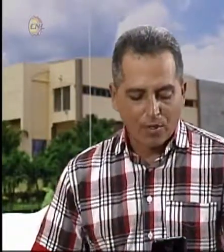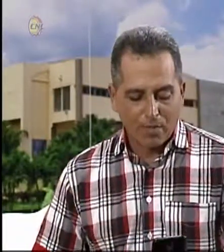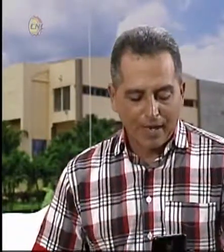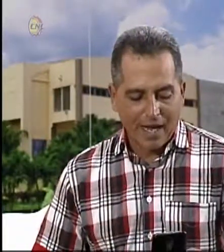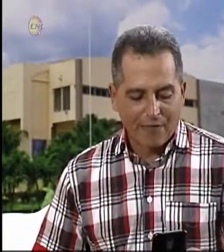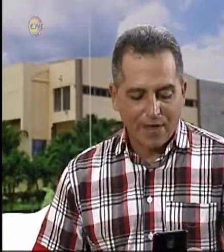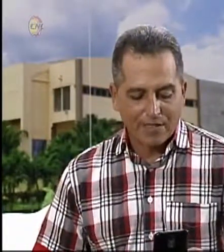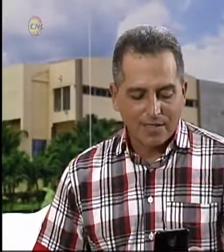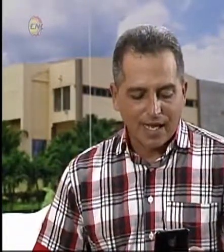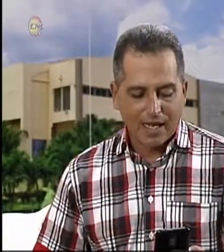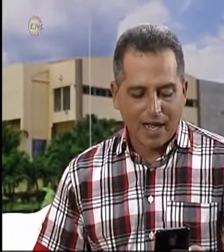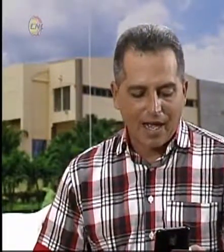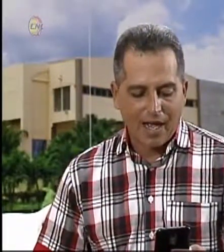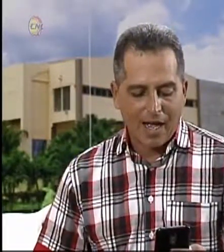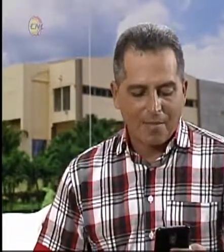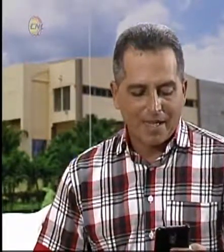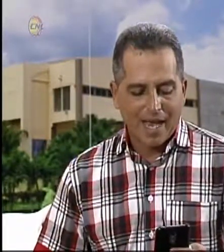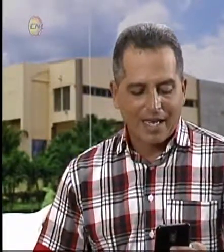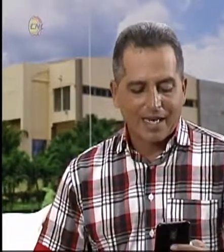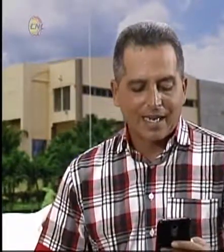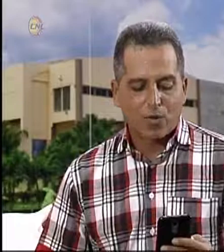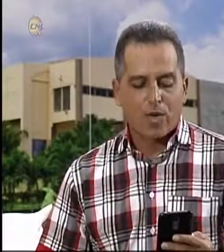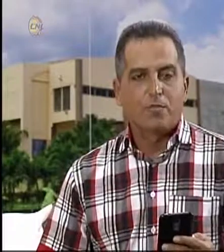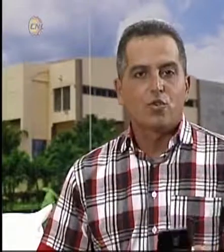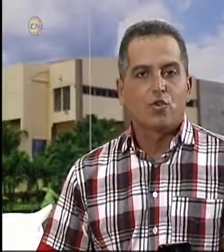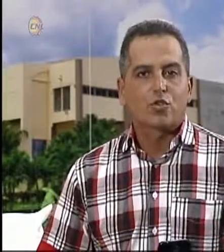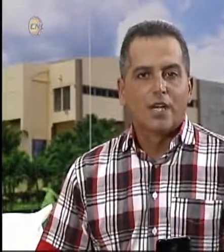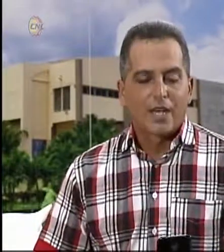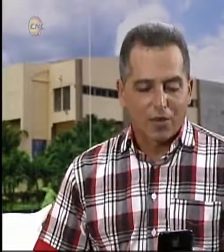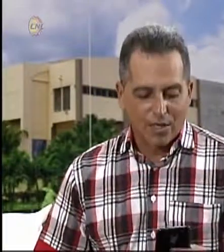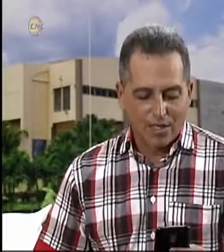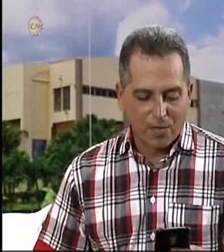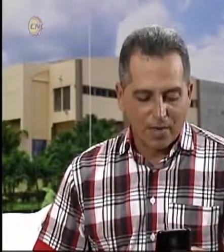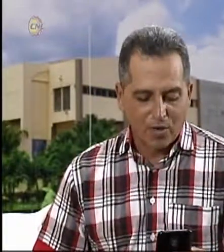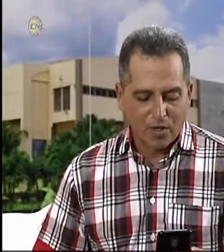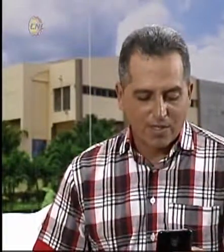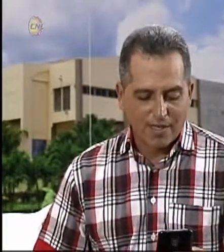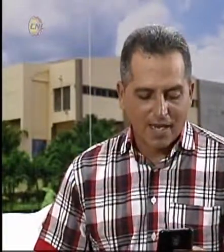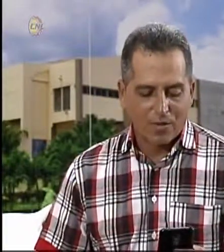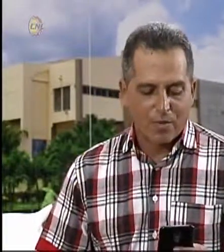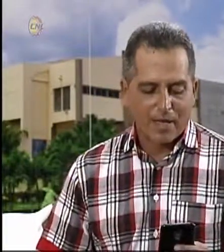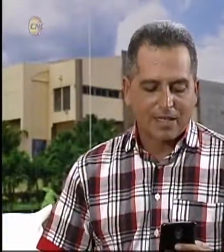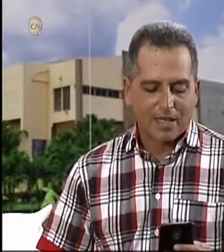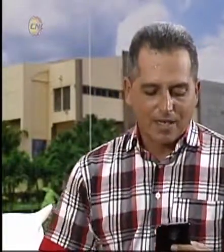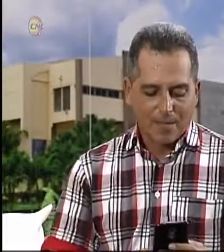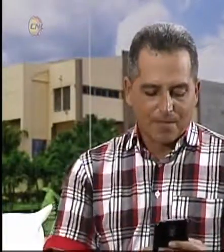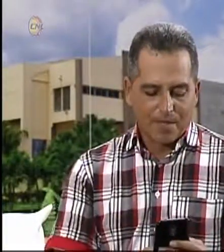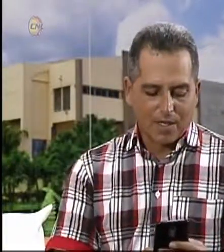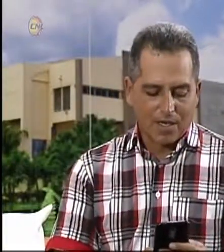para felicitar a María Carla Torres Muñoz, que hoy está cumpliendo 15 años de parte de